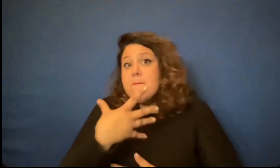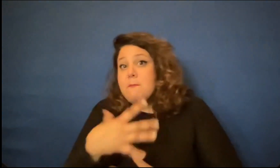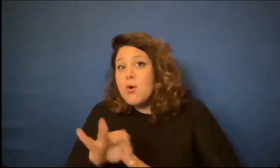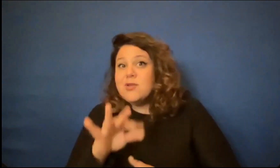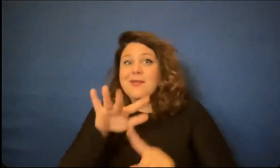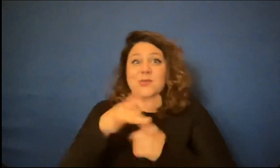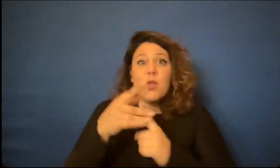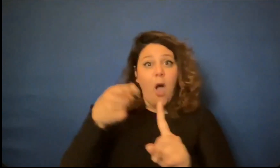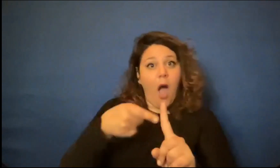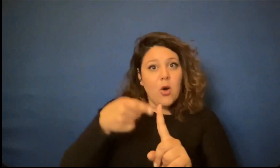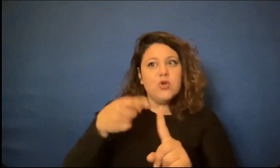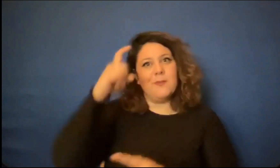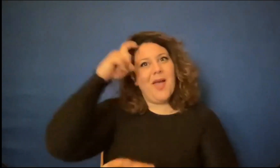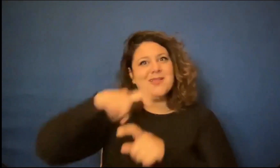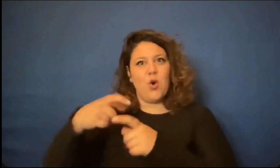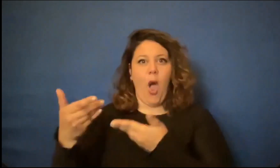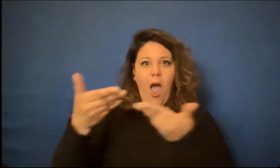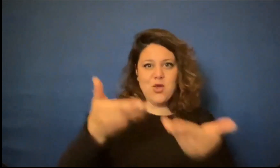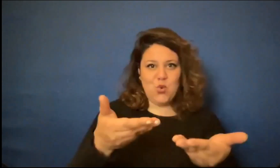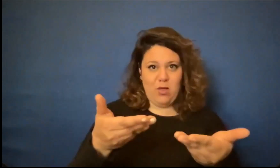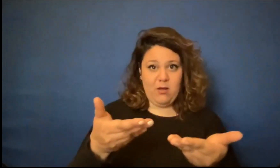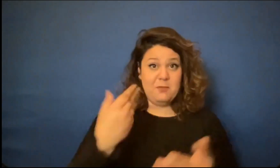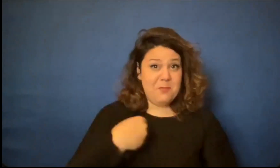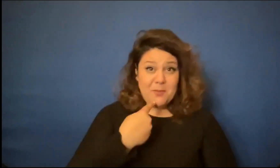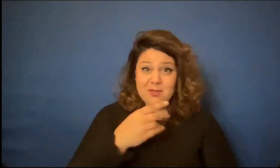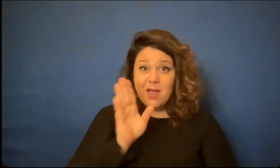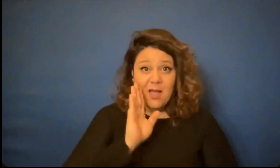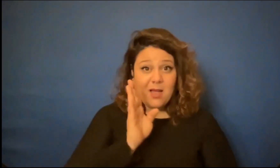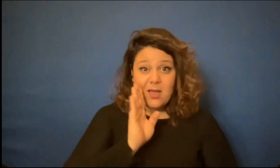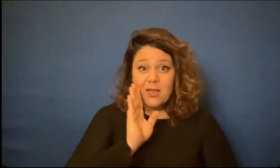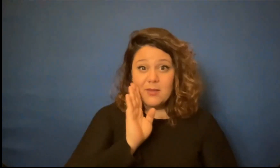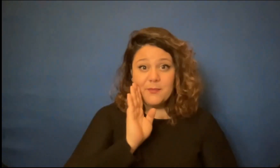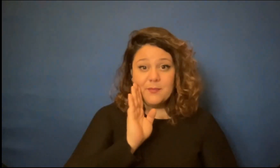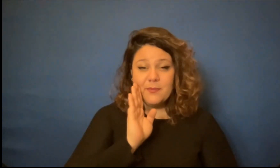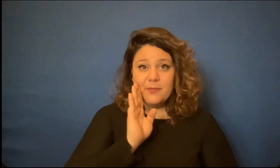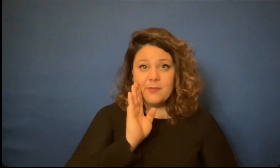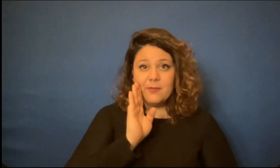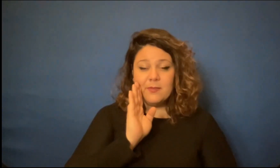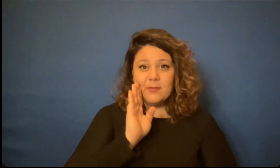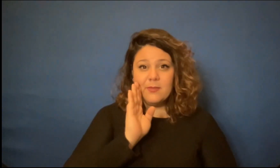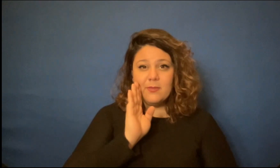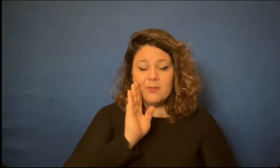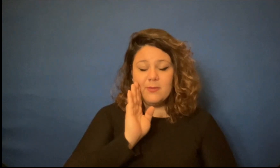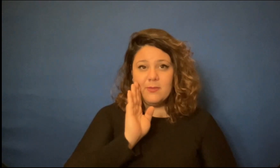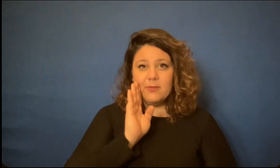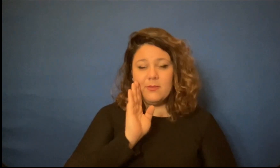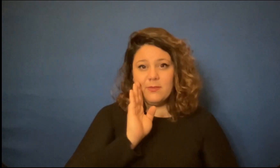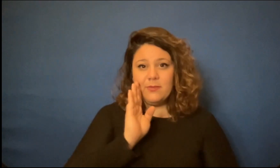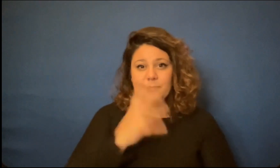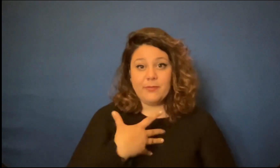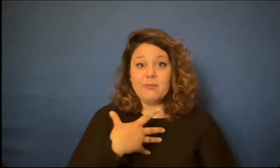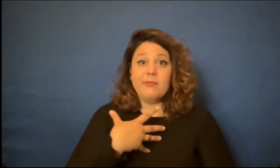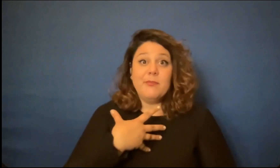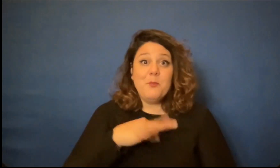de acoso, ¿vale? Porque es lo que acabamos de decir. Detectarlo, podemos detectarlo, pero